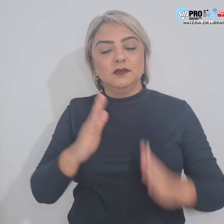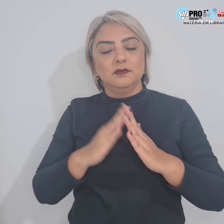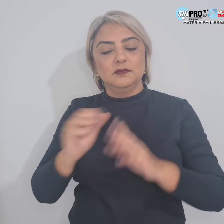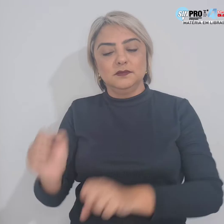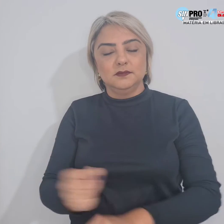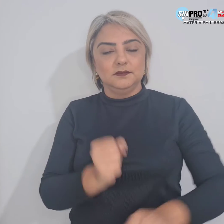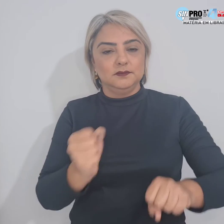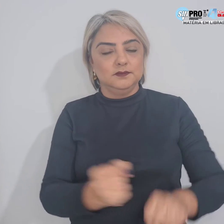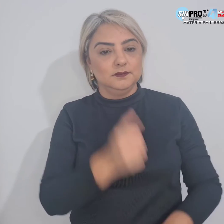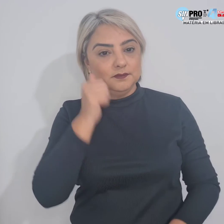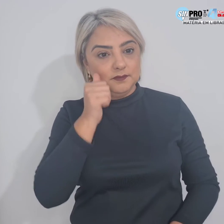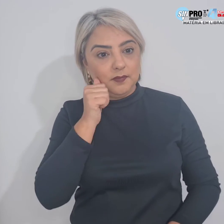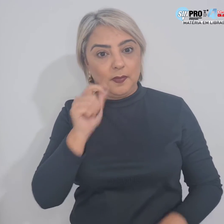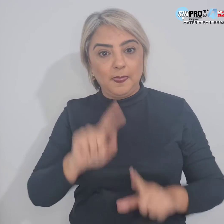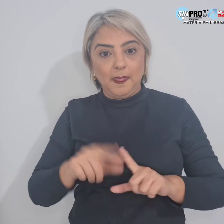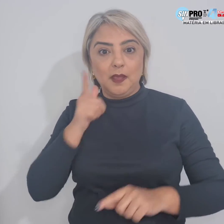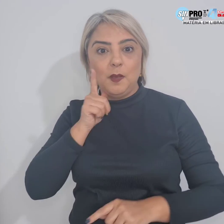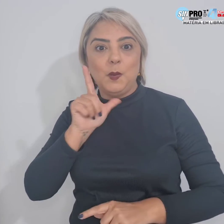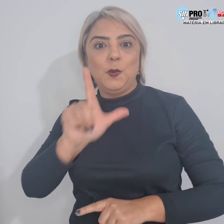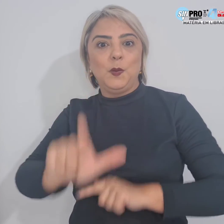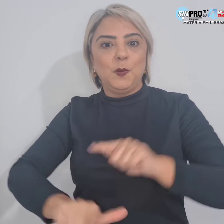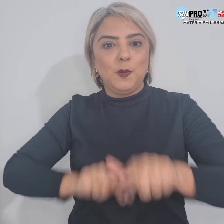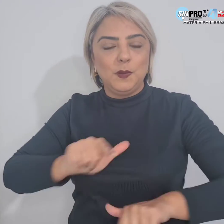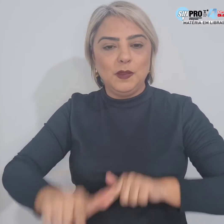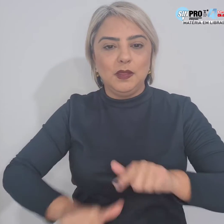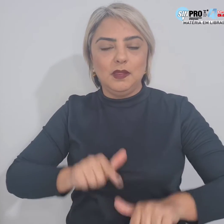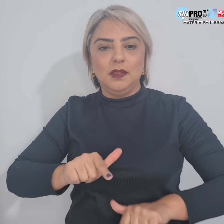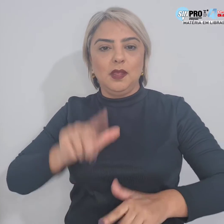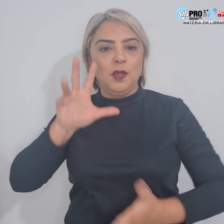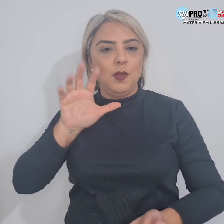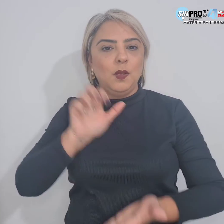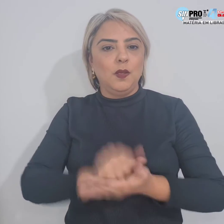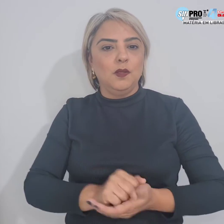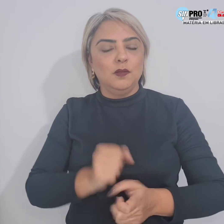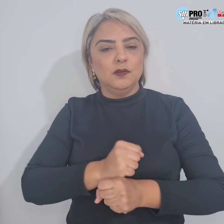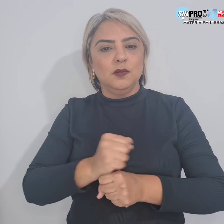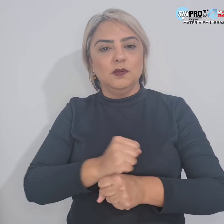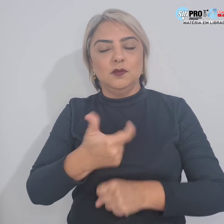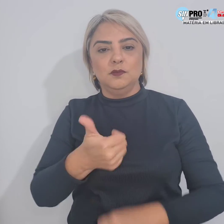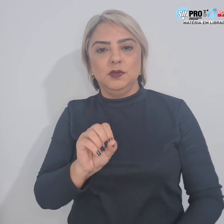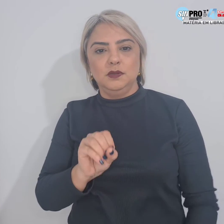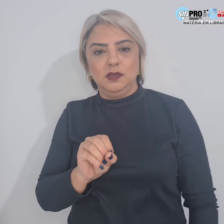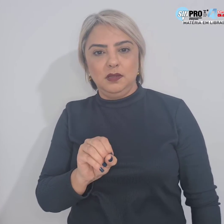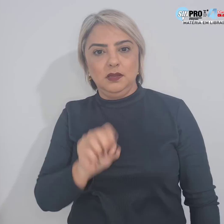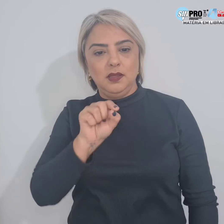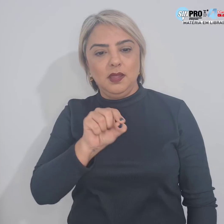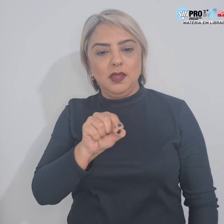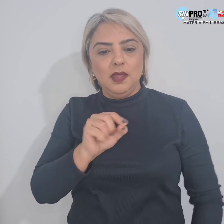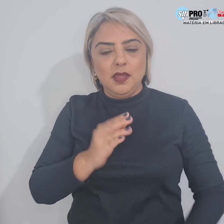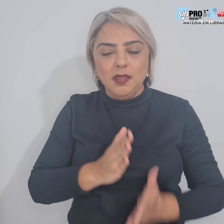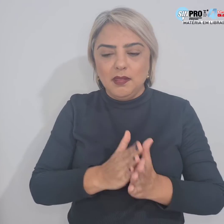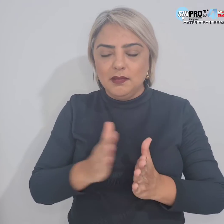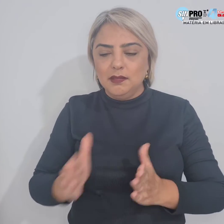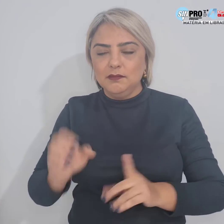Doméstica. Apesar das conquistas trabalhistas materializadas nos anos 2010, esse segmento